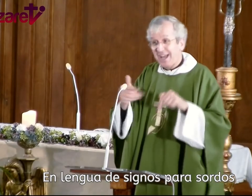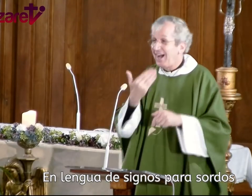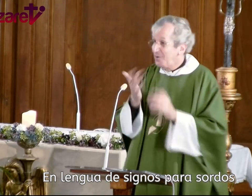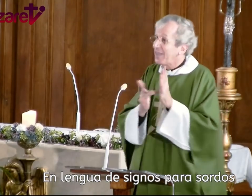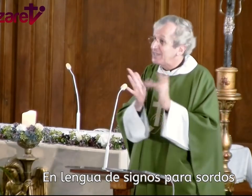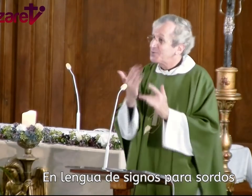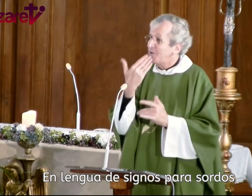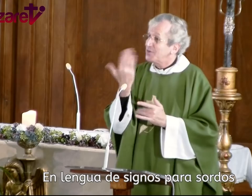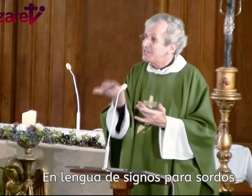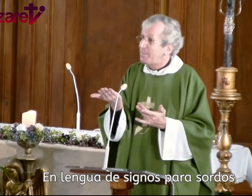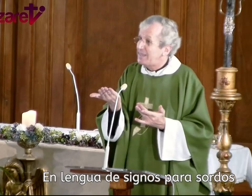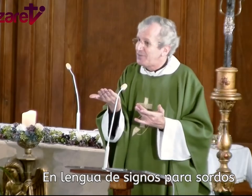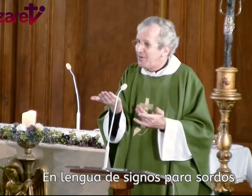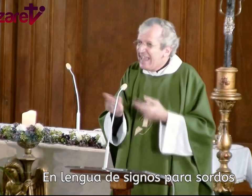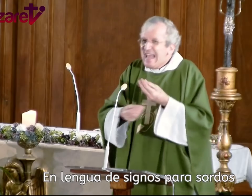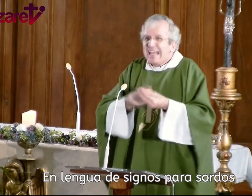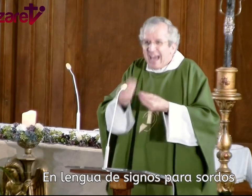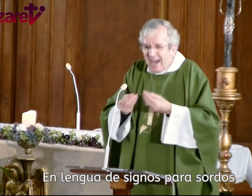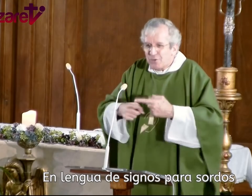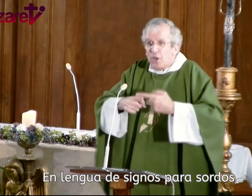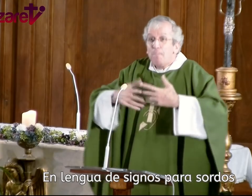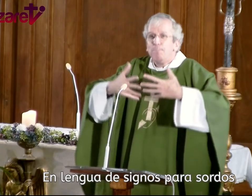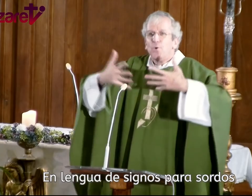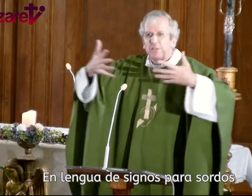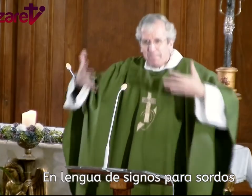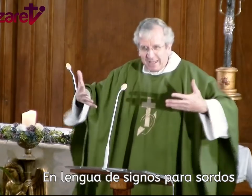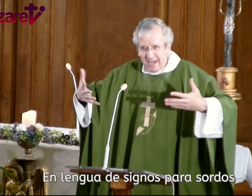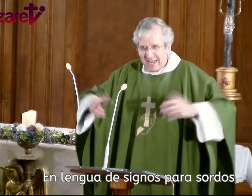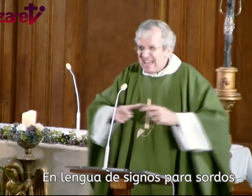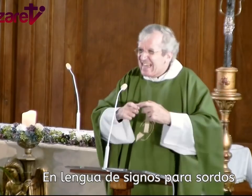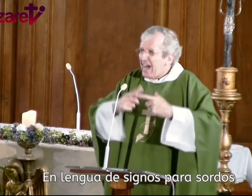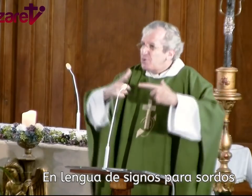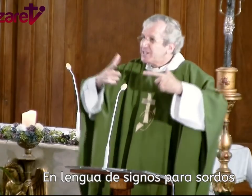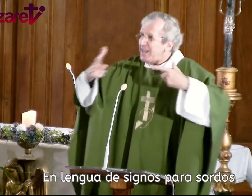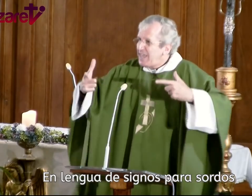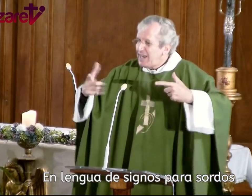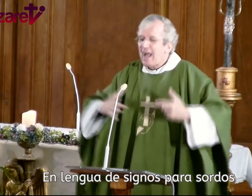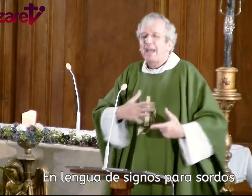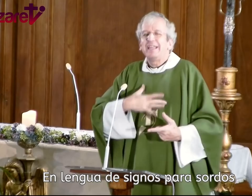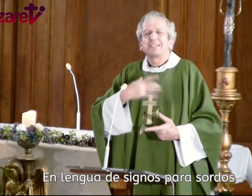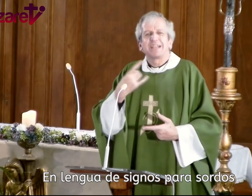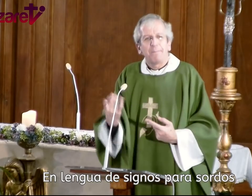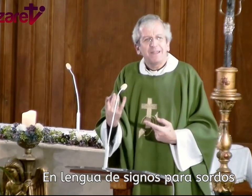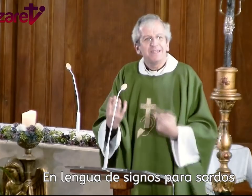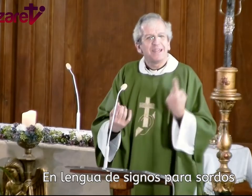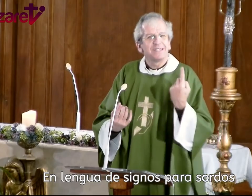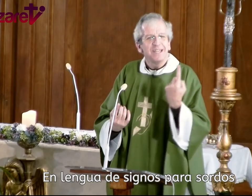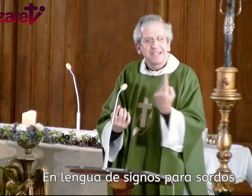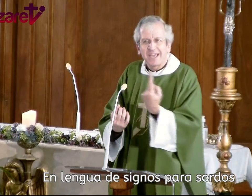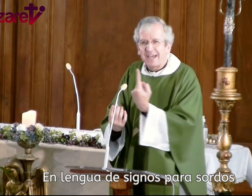Lo que Jesús Hoy nos está pidiendo Que hagamos Multiplicar Que hagamos crecer Aquellas capacidades Que cada